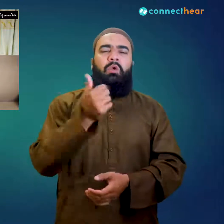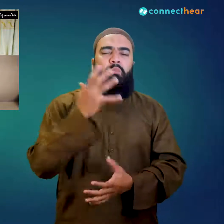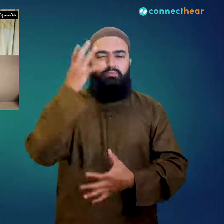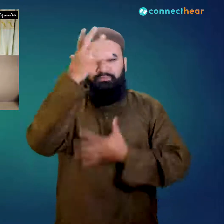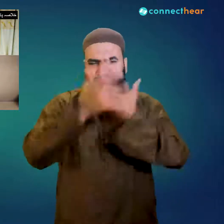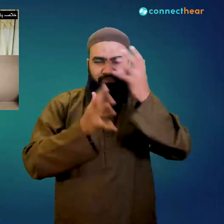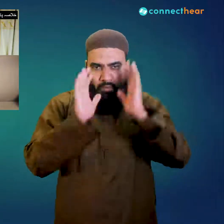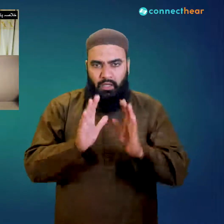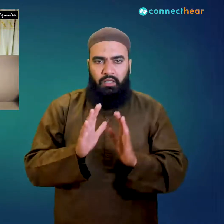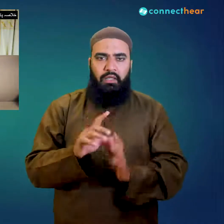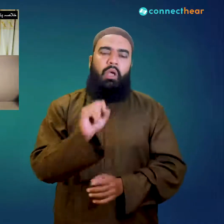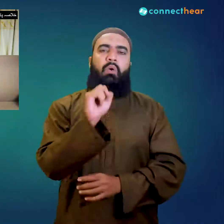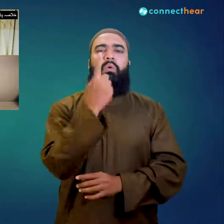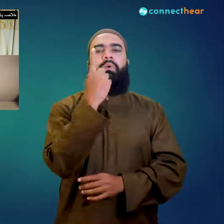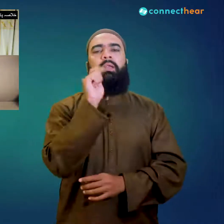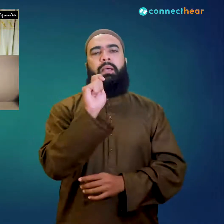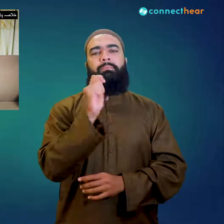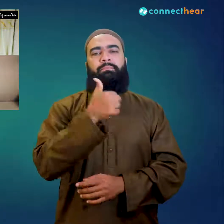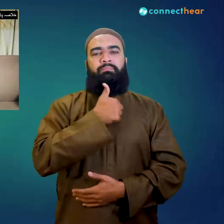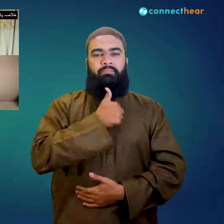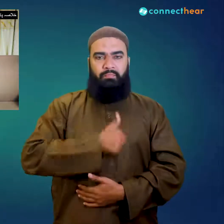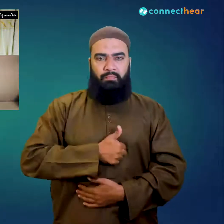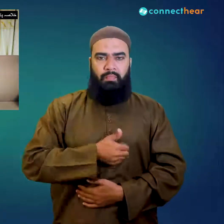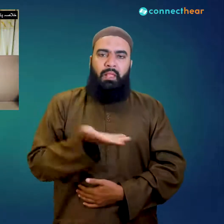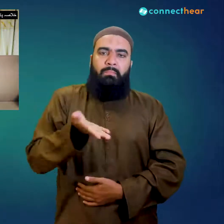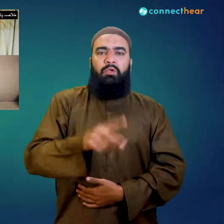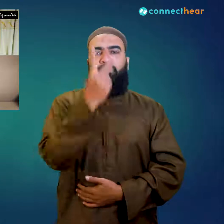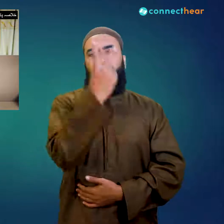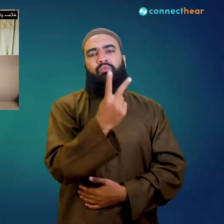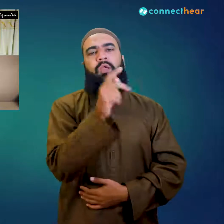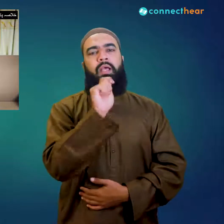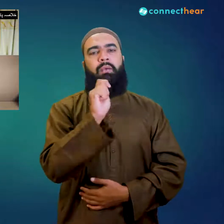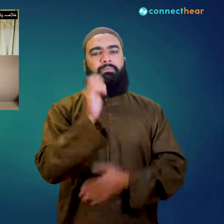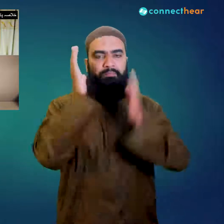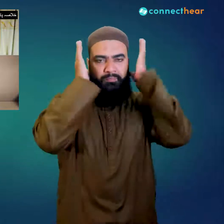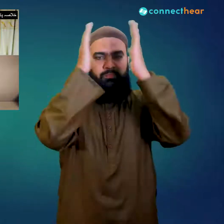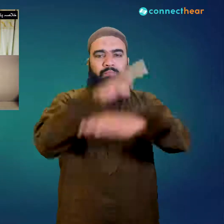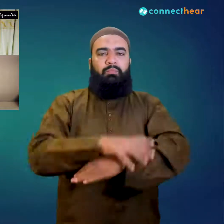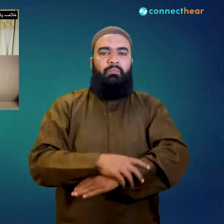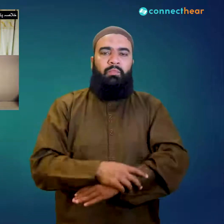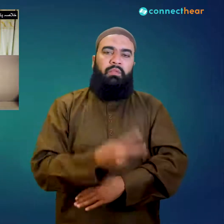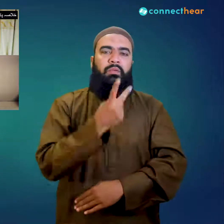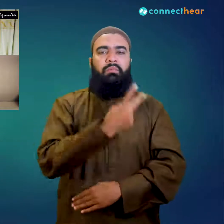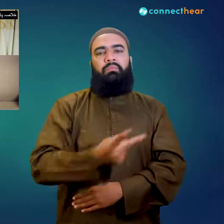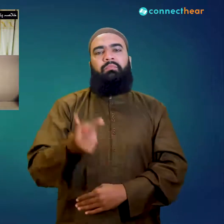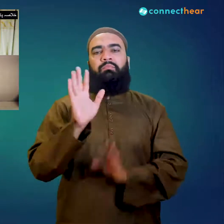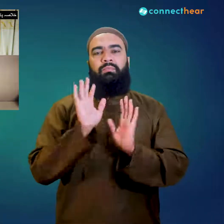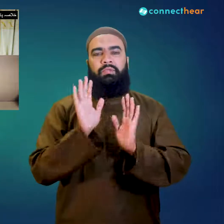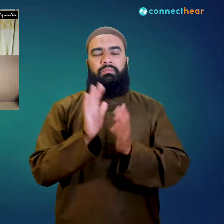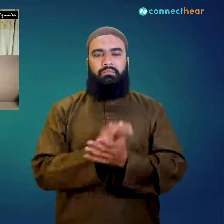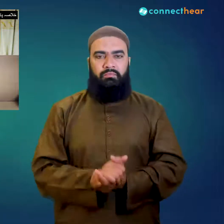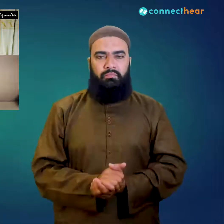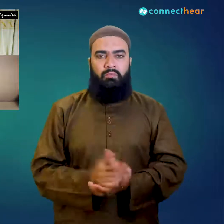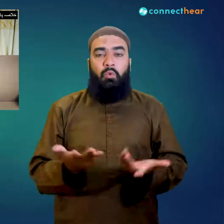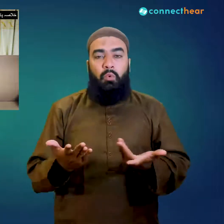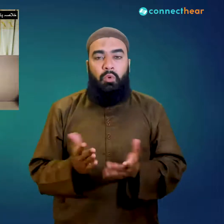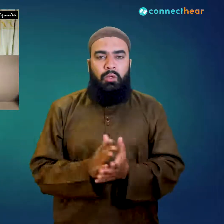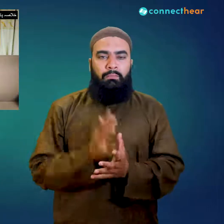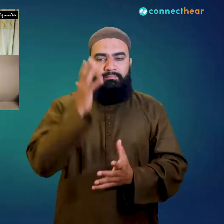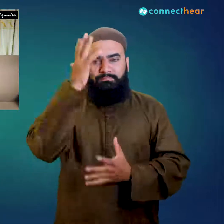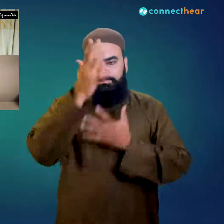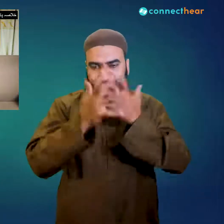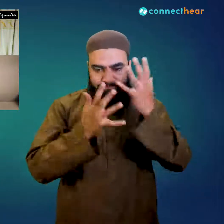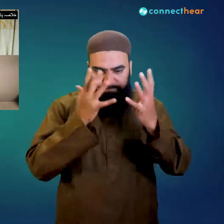ہو جانا چاہیے تاکہ اللہ کی مدد و نصرت آئے، چونکہ مصیبت آتی بھی اللہ کی طرف سے اور جاتی بھی اللہ کی طرف سے ہے۔